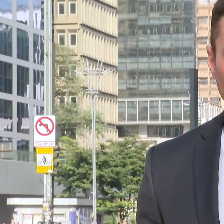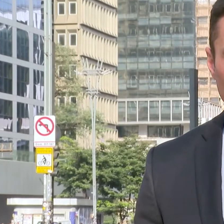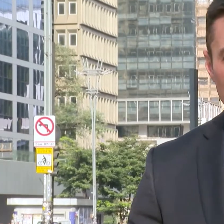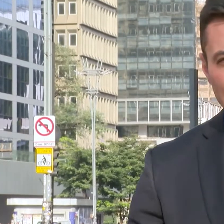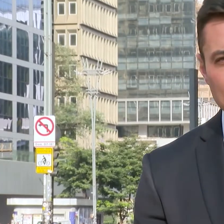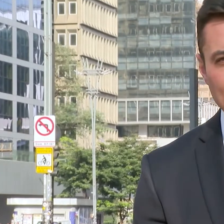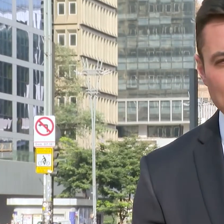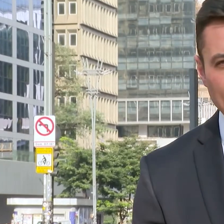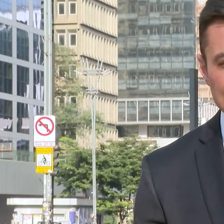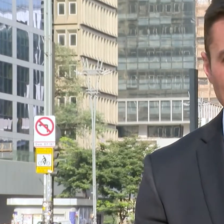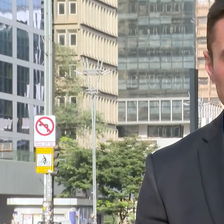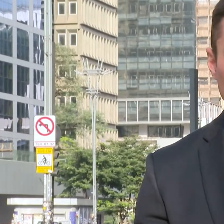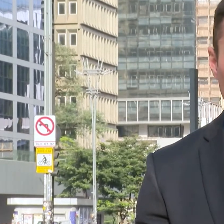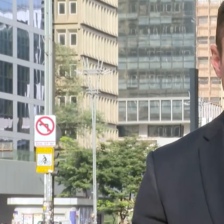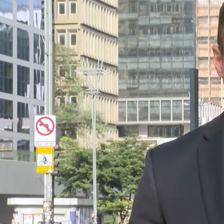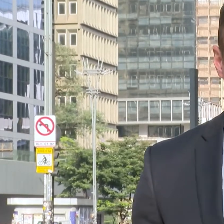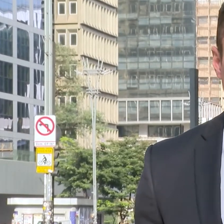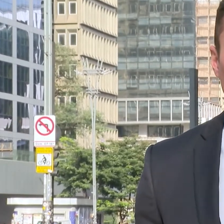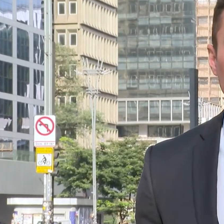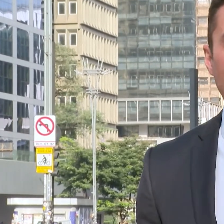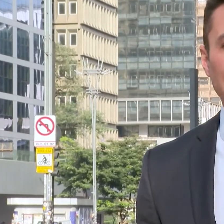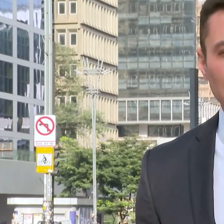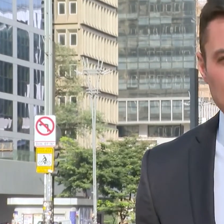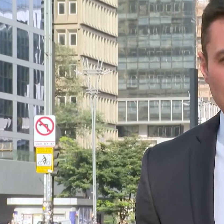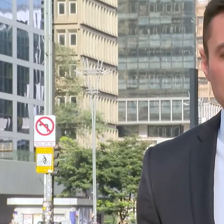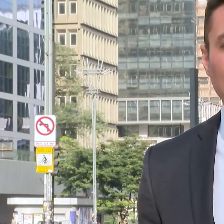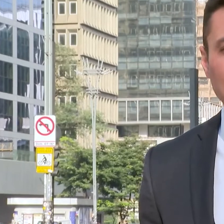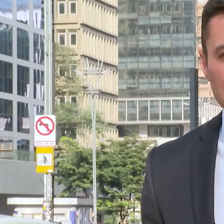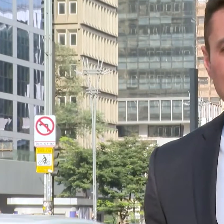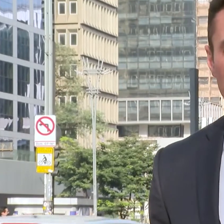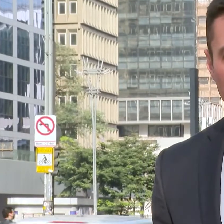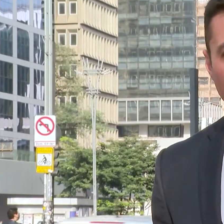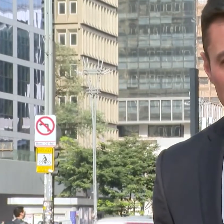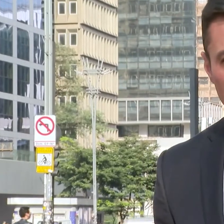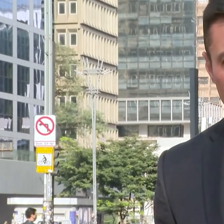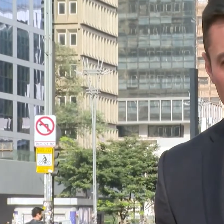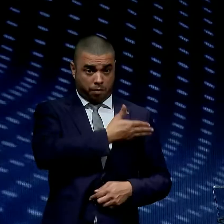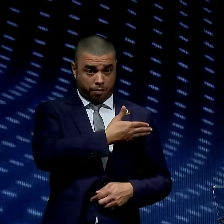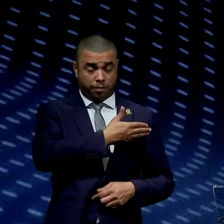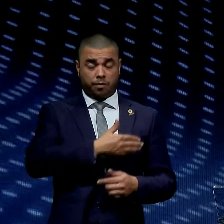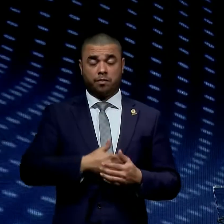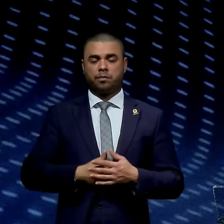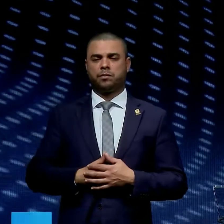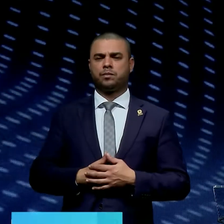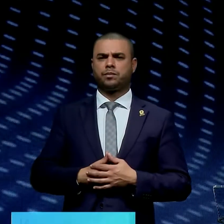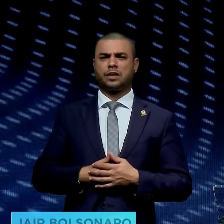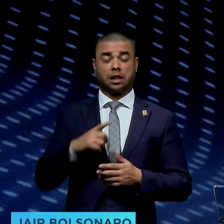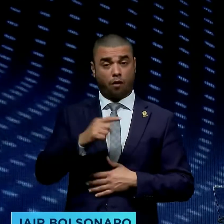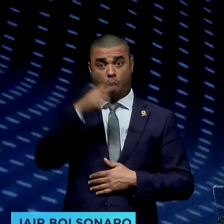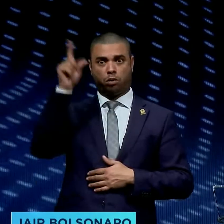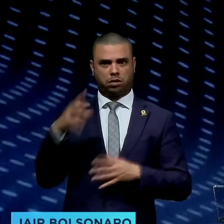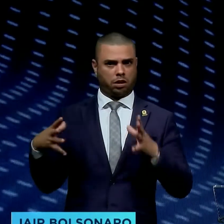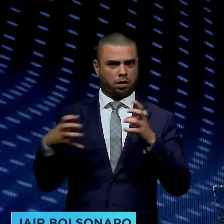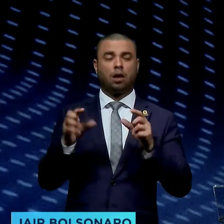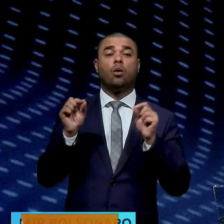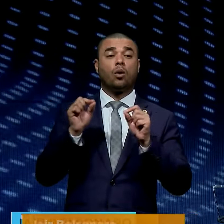país europeu e disse aos empresários que o governo pretende continuar a política de redução de impostos. Outra briga dele aqui é